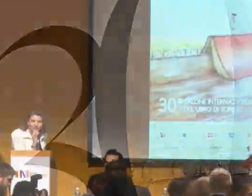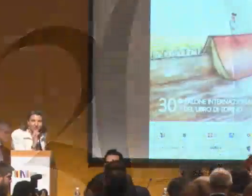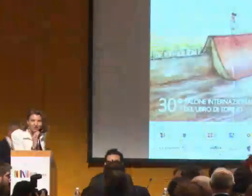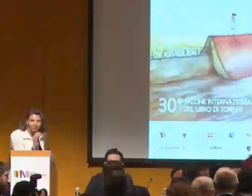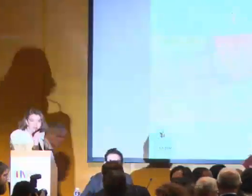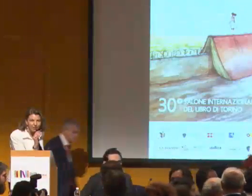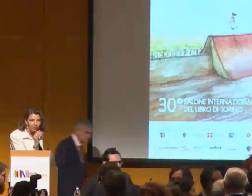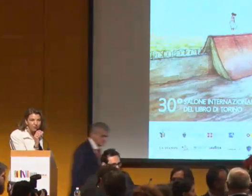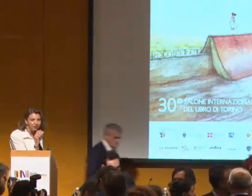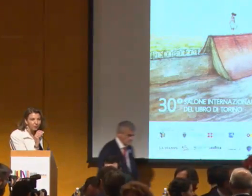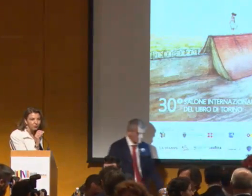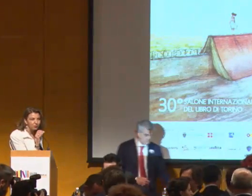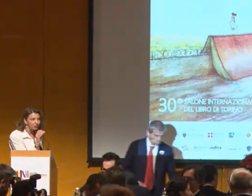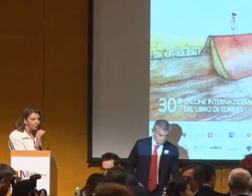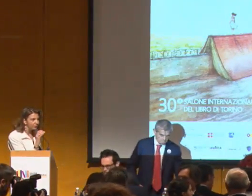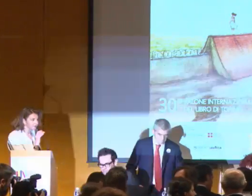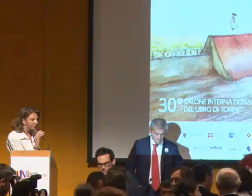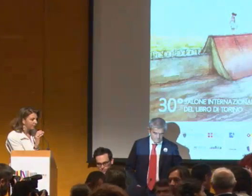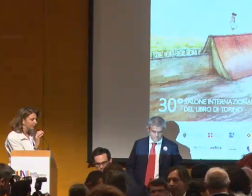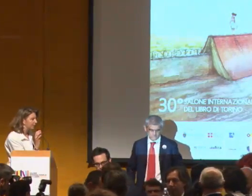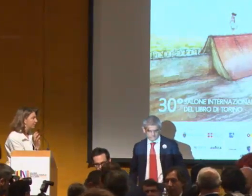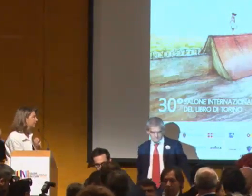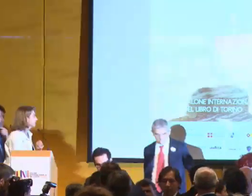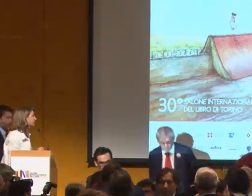per cortesia vi invitiamo a prendere posto